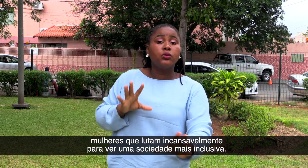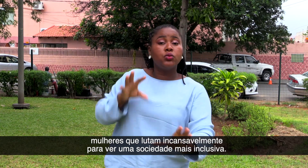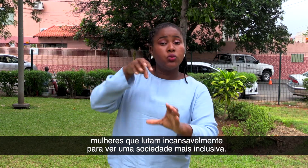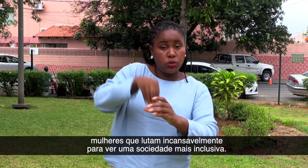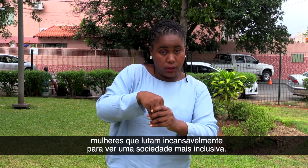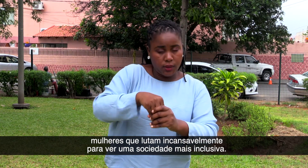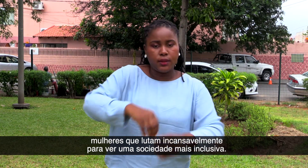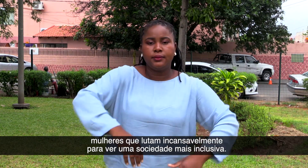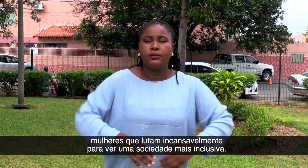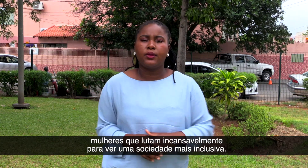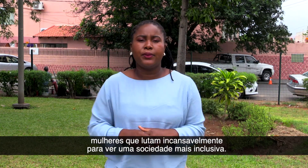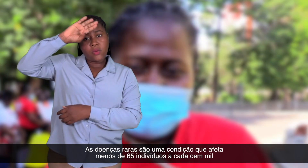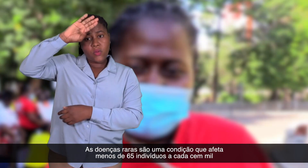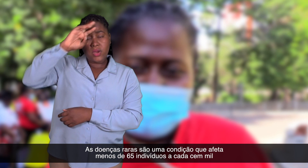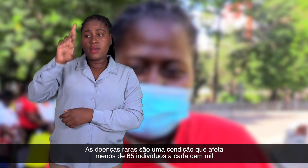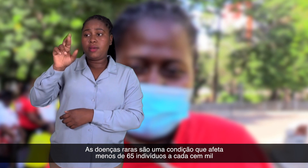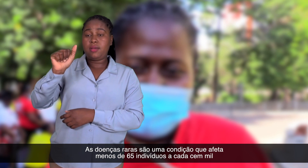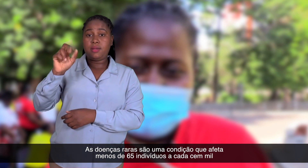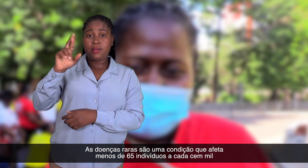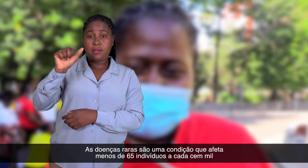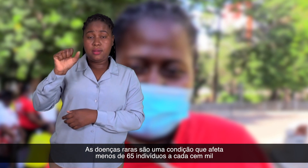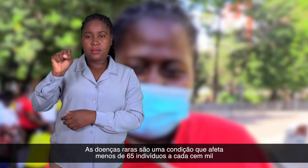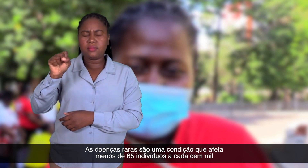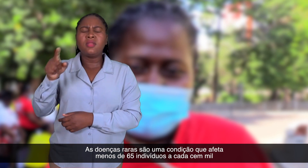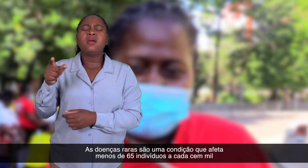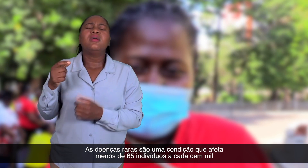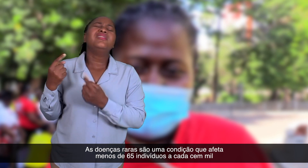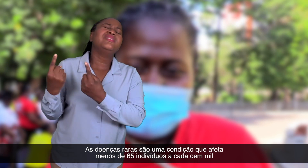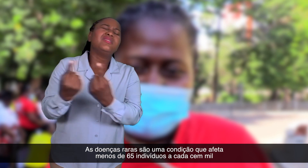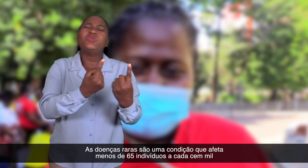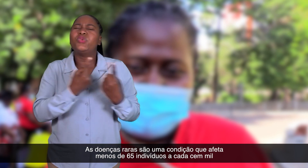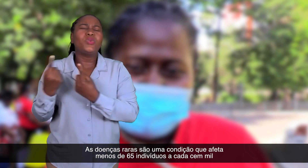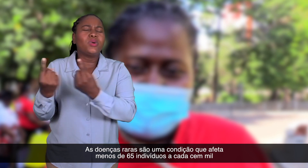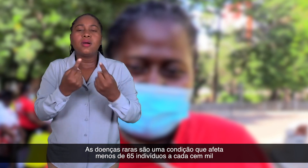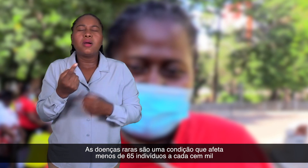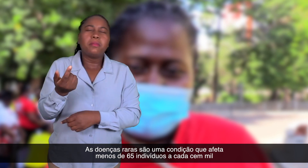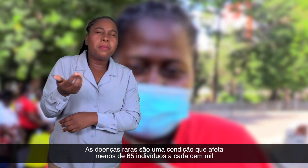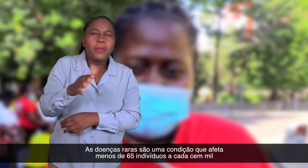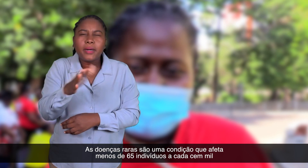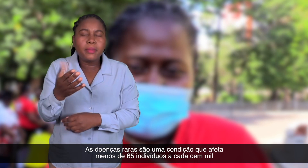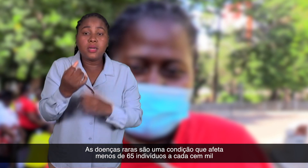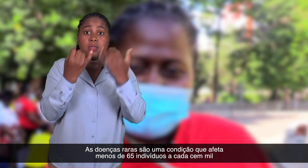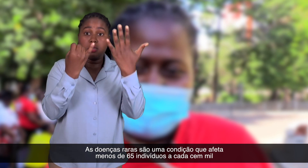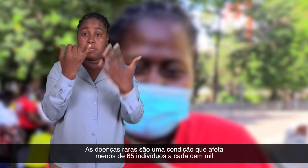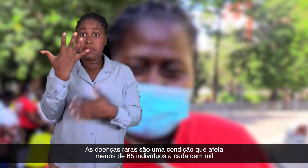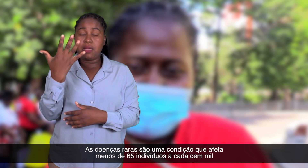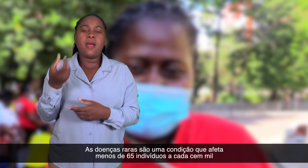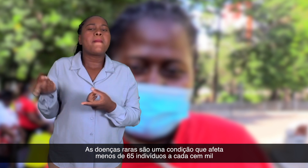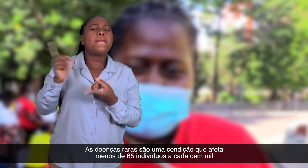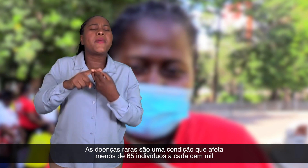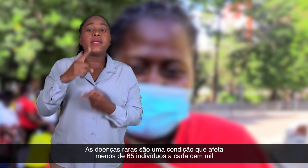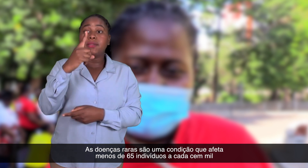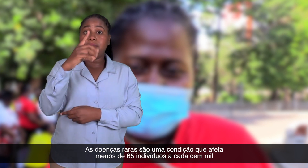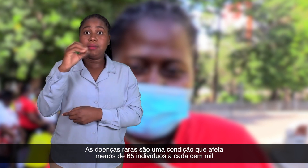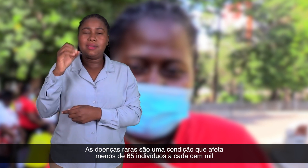mais inclusiva. As doenças raras são uma condição que afeta menos de 65 indivíduos a cada 100 mil.